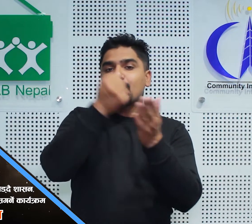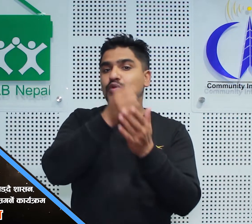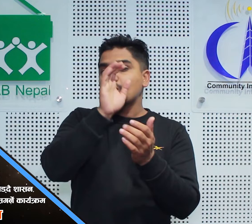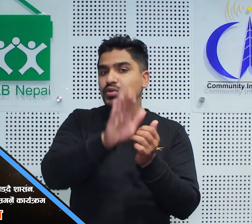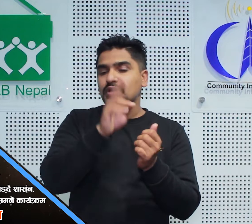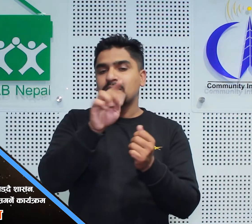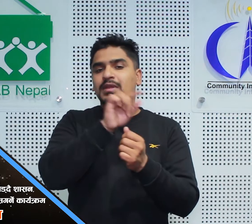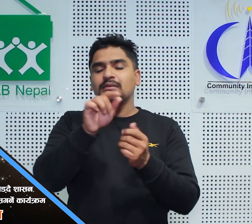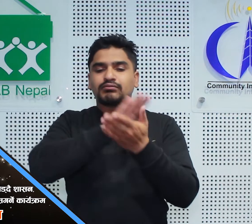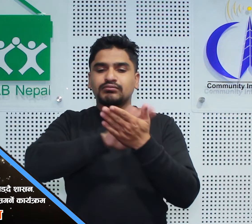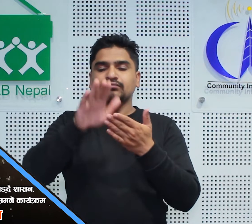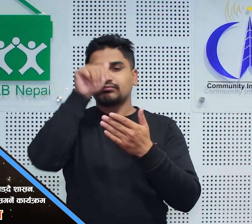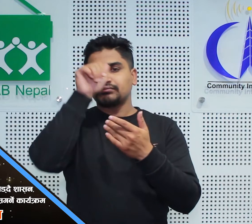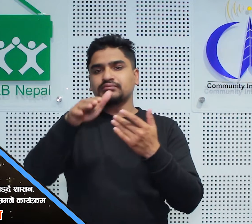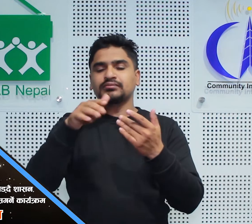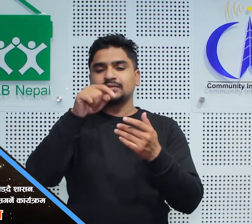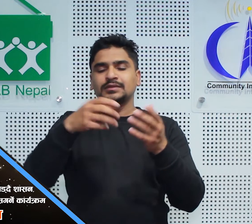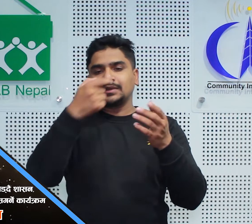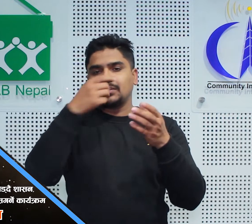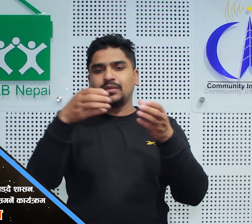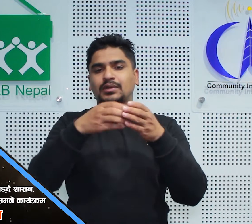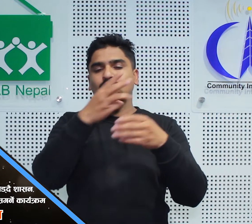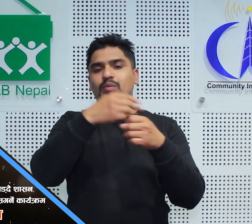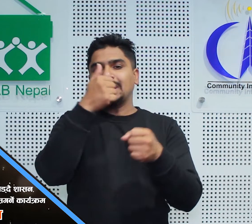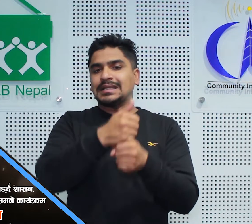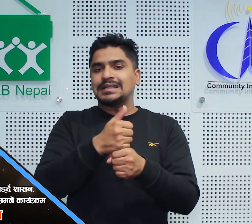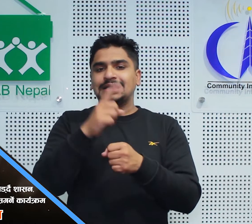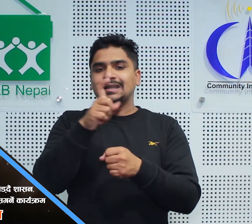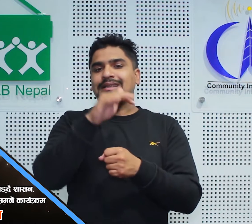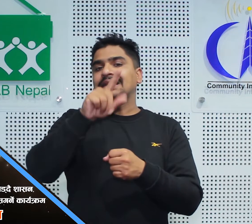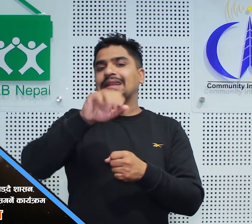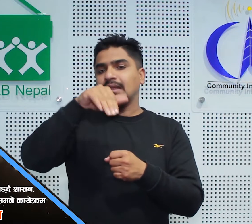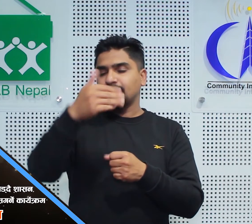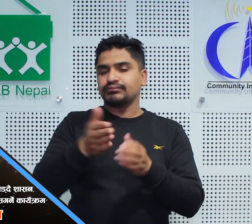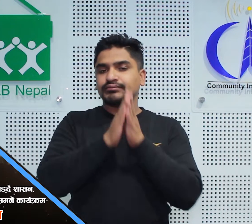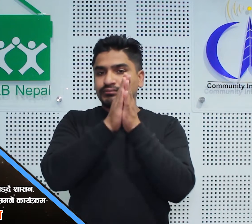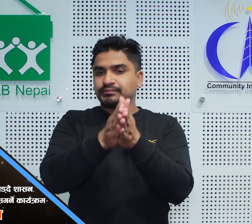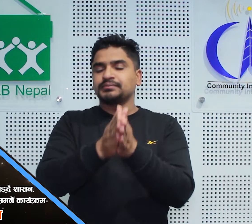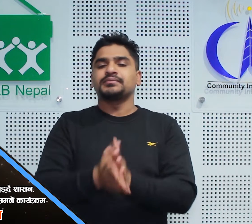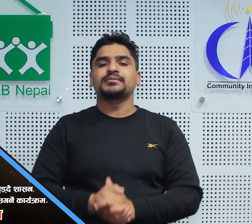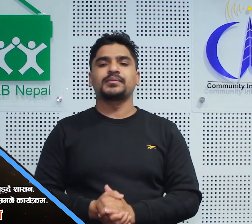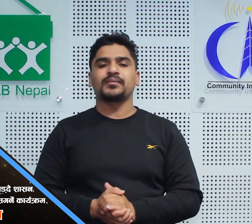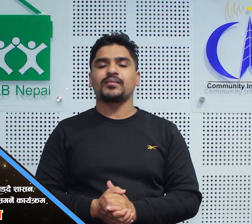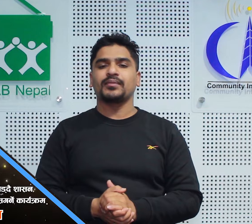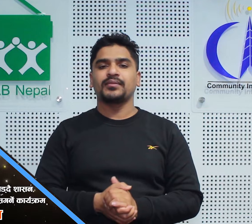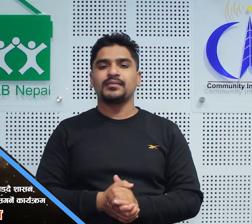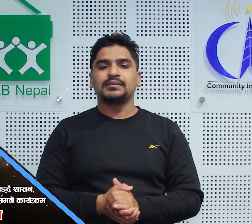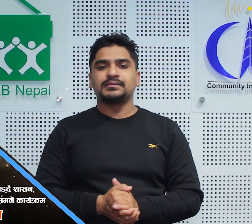यस विषयमा प्रश्न पारिदिनु हुन यस गाउँपालिकाका उपाध्यक्ष गीता विश्वकर्माज्यूलाई हार्दिक अनुरोध गर्दछु।